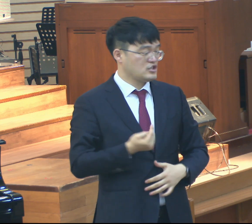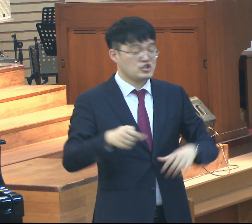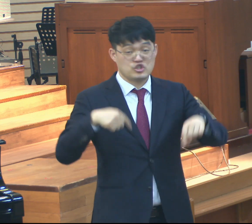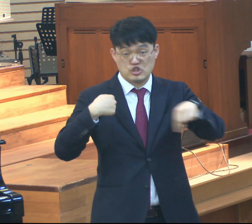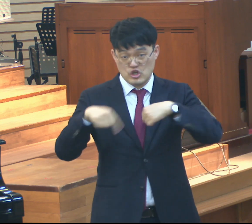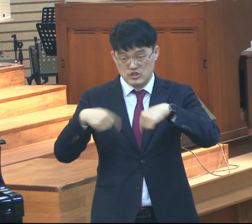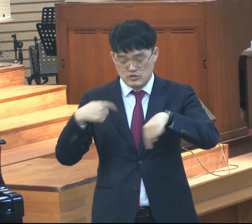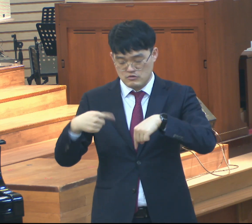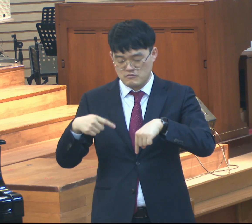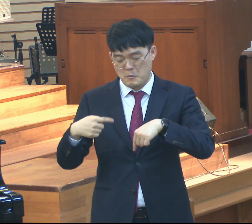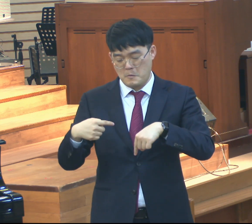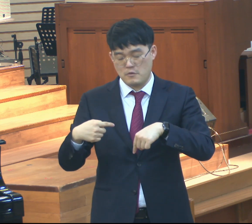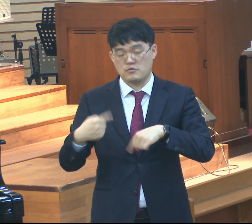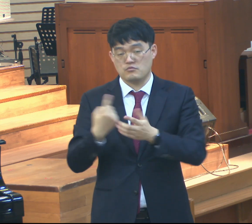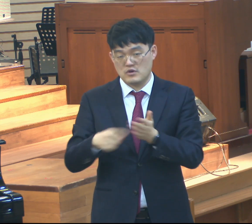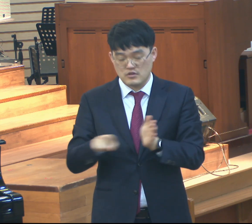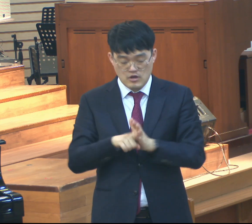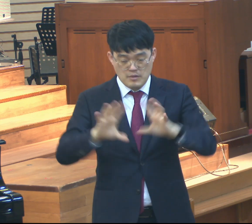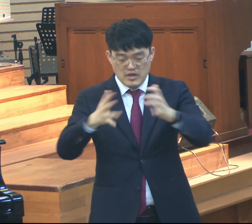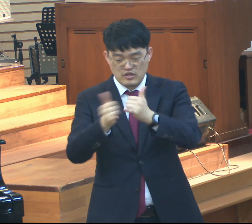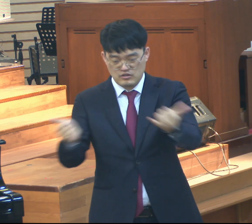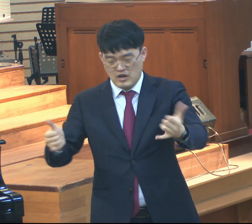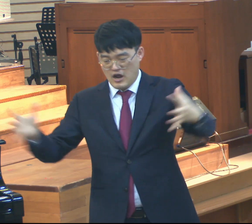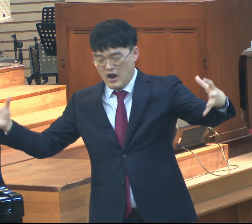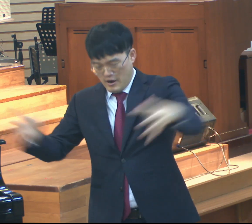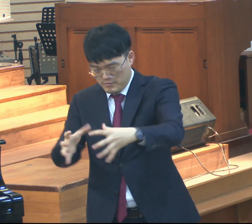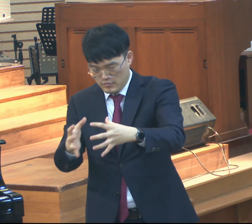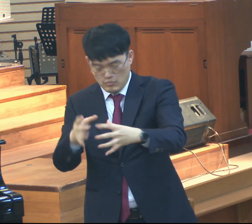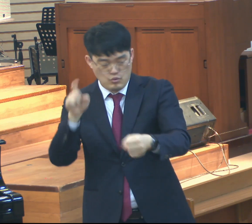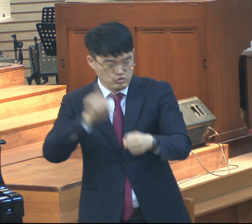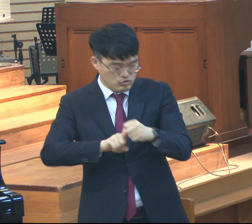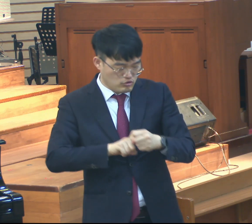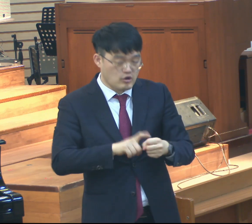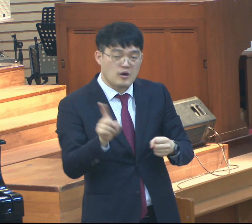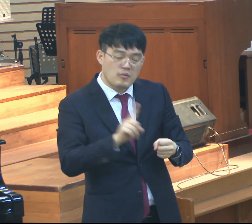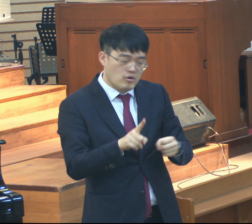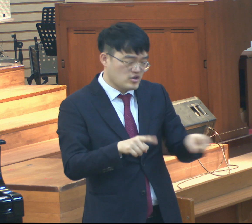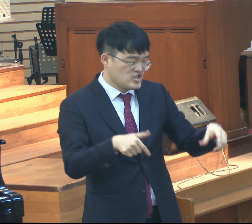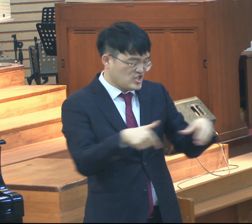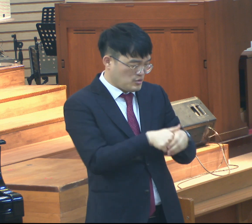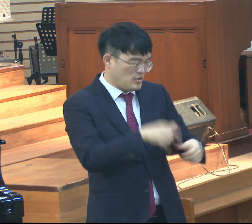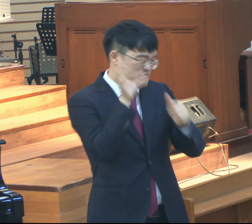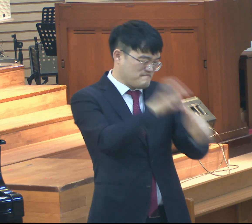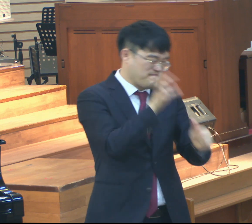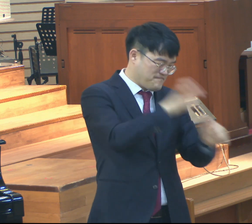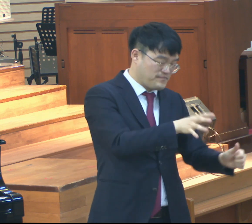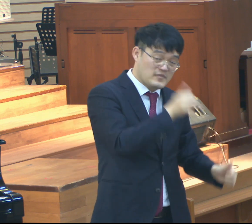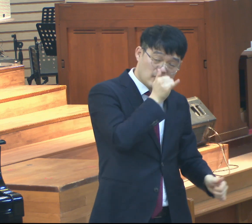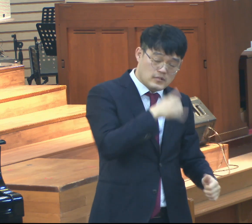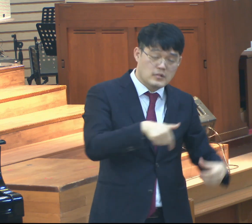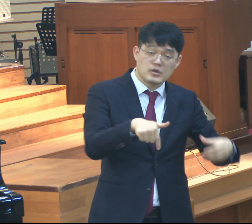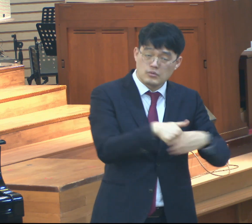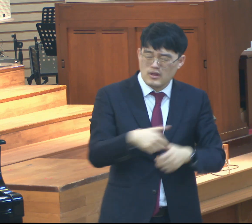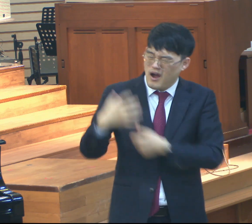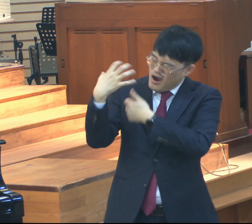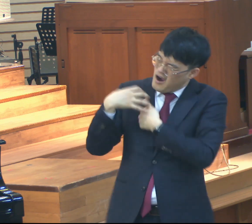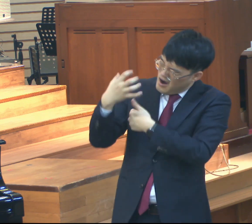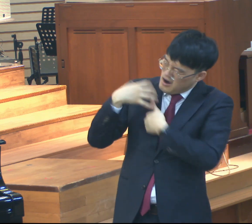길을 선택했습니다. 그때 많은 그리스도인들이 폭력을 당하면서 폭력 앞에서 어떻게